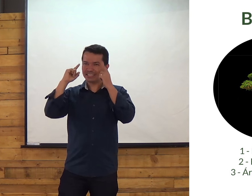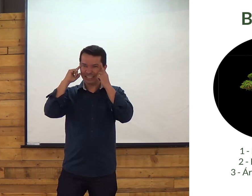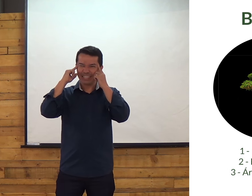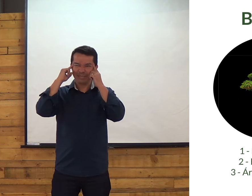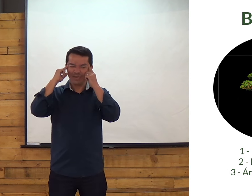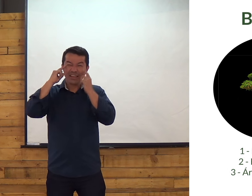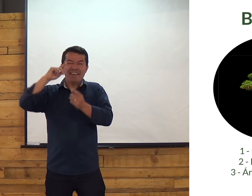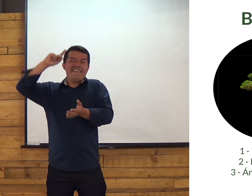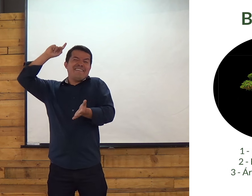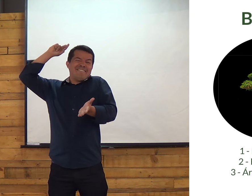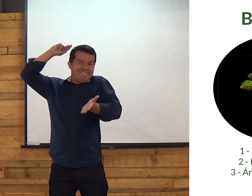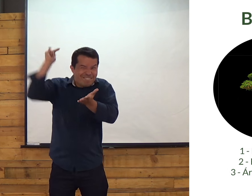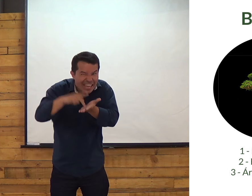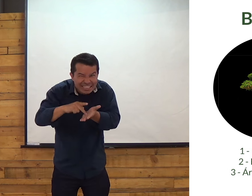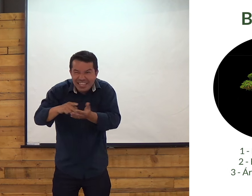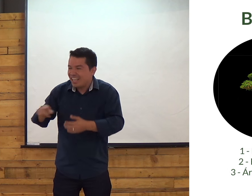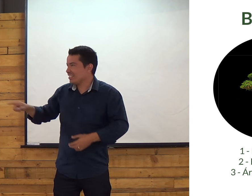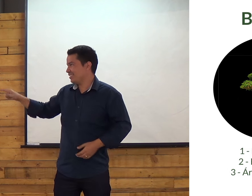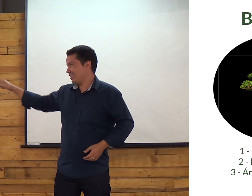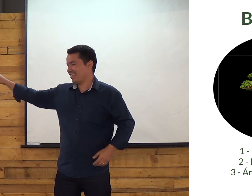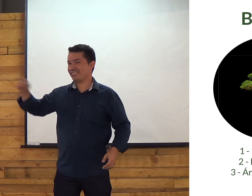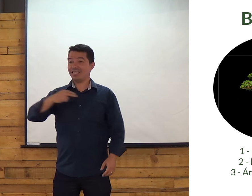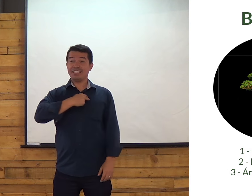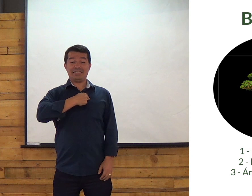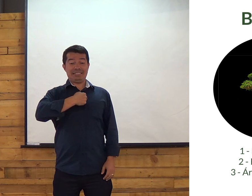árvore própria do Japão.